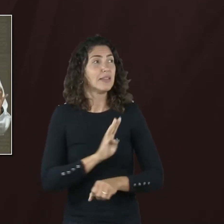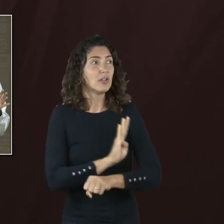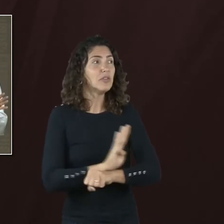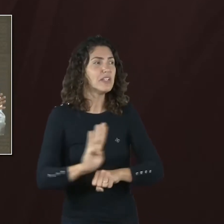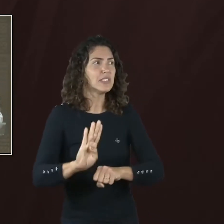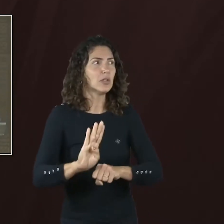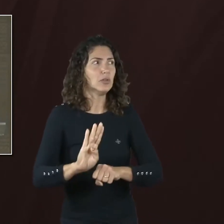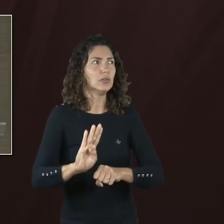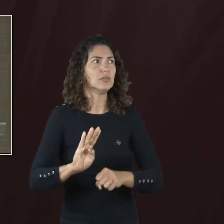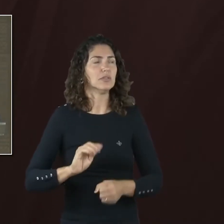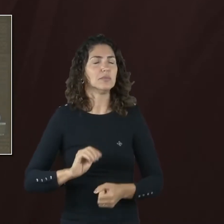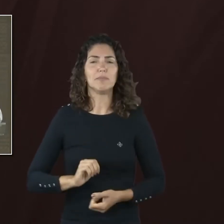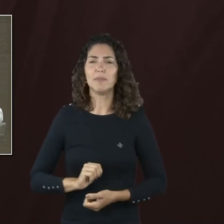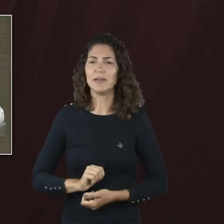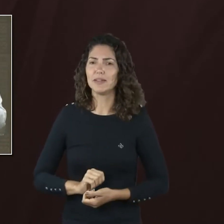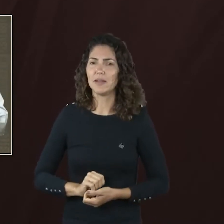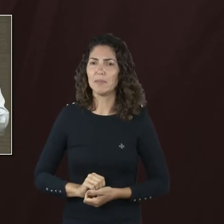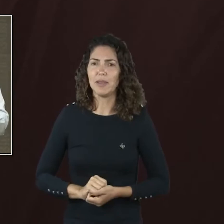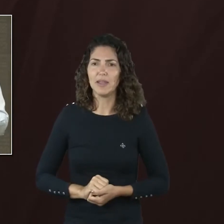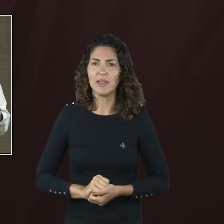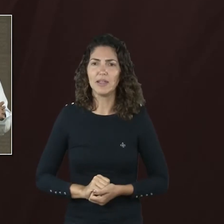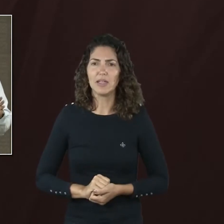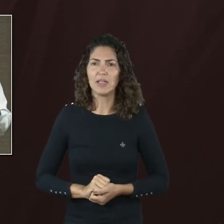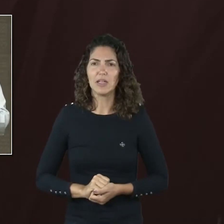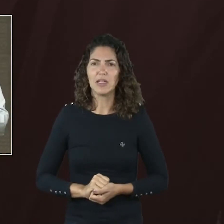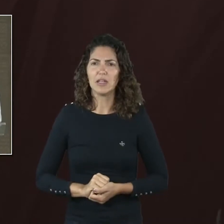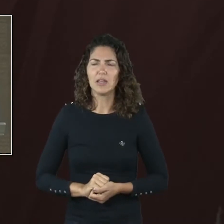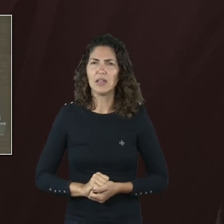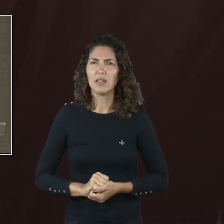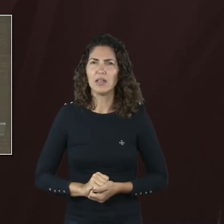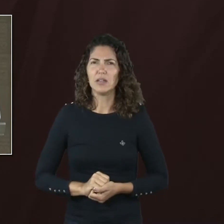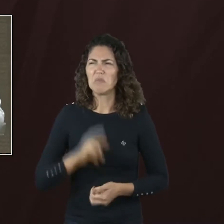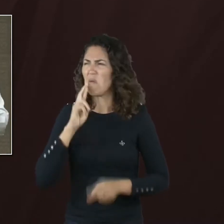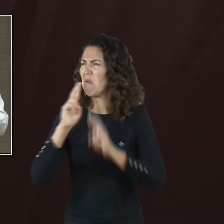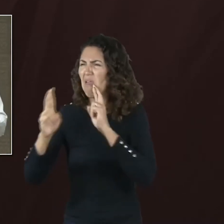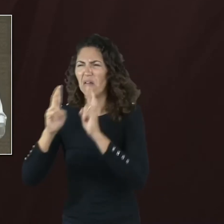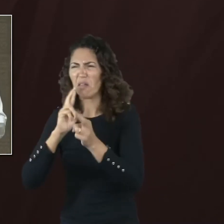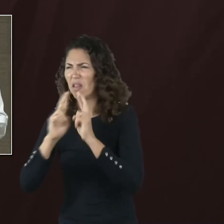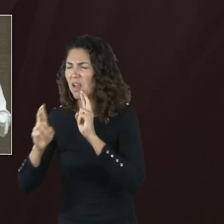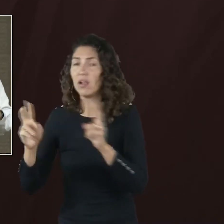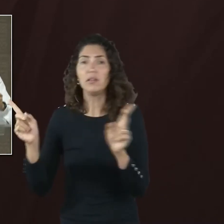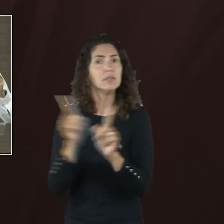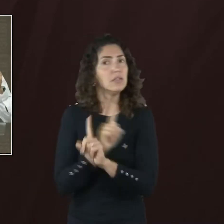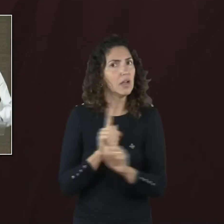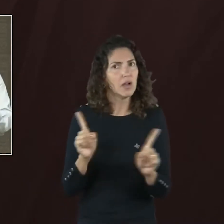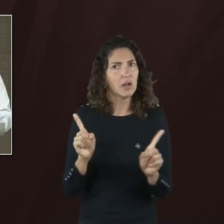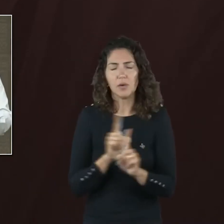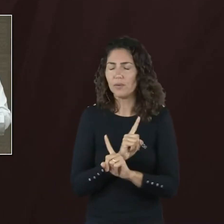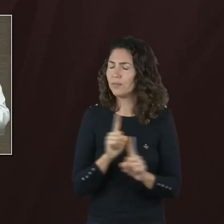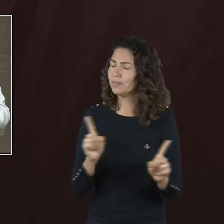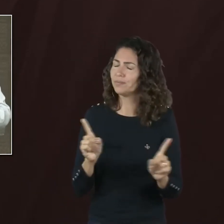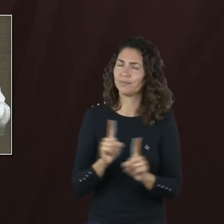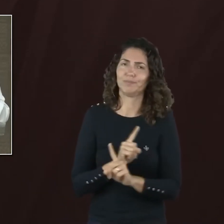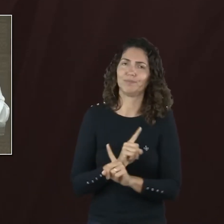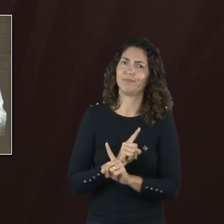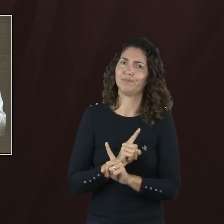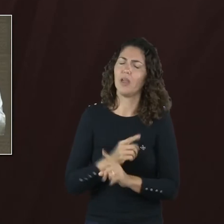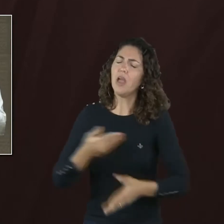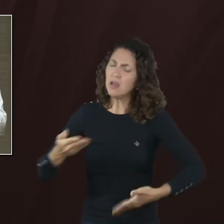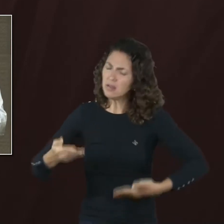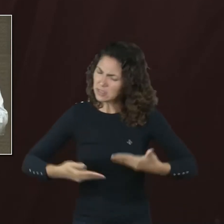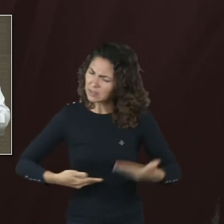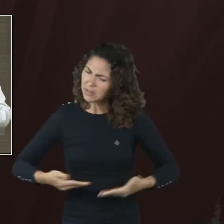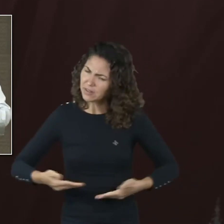não vê Barnabé fazendo nenhuma contestação, nenhuma murmuração, nenhuma reclamação. Ele apenas estava ali